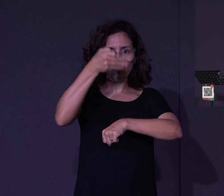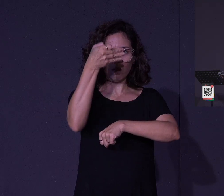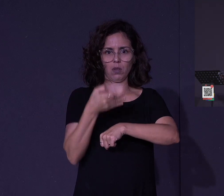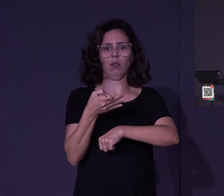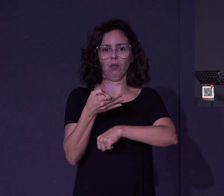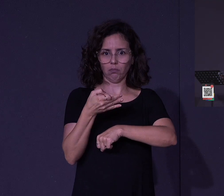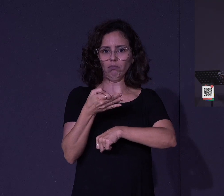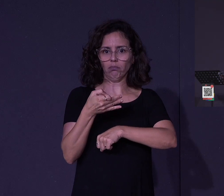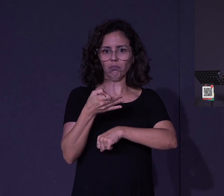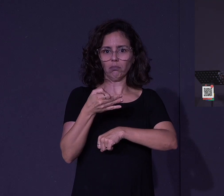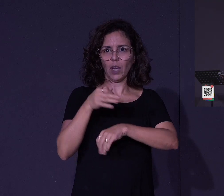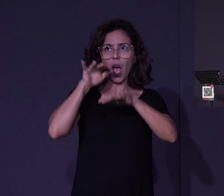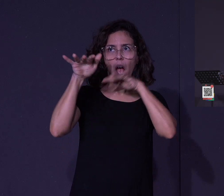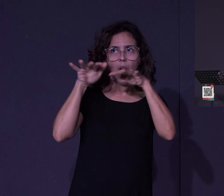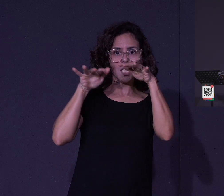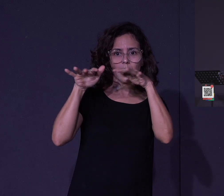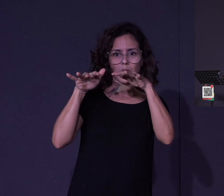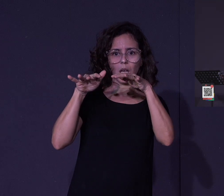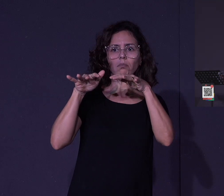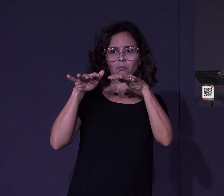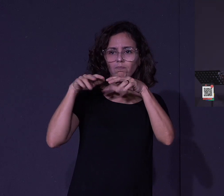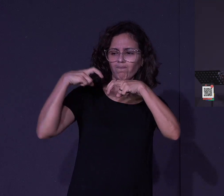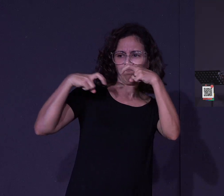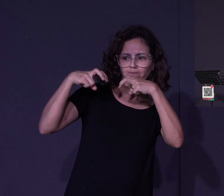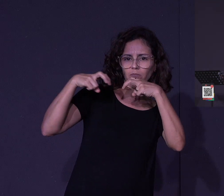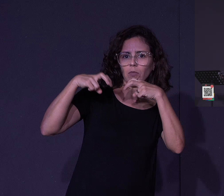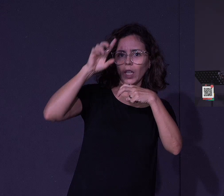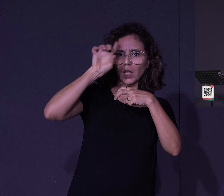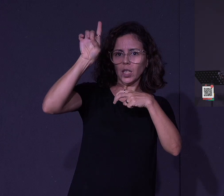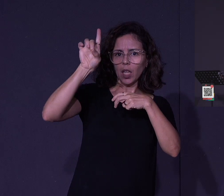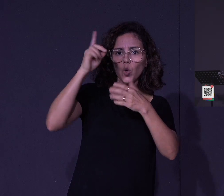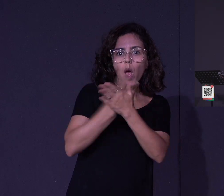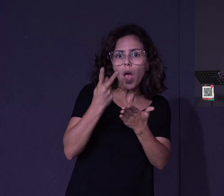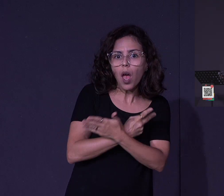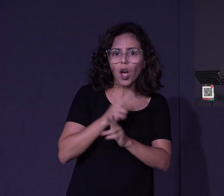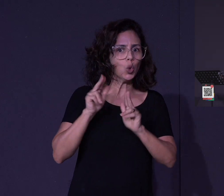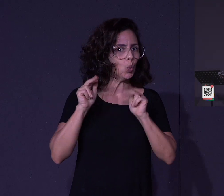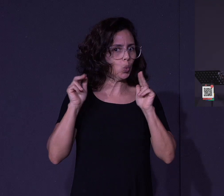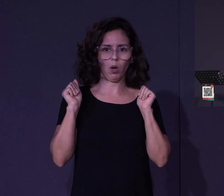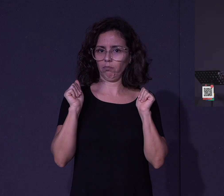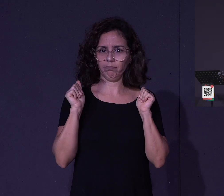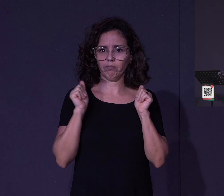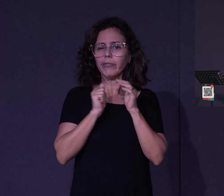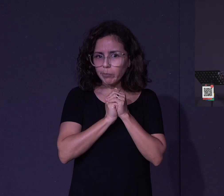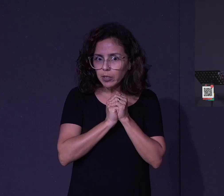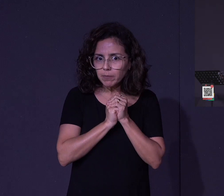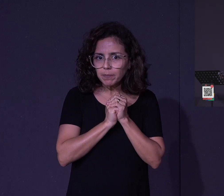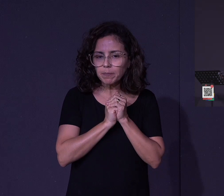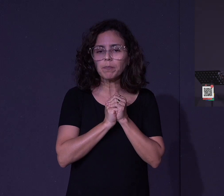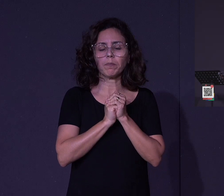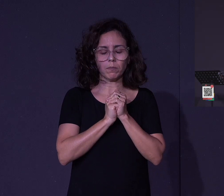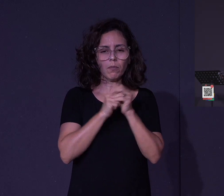do Senhor não há erros. Posso ouvir um amém? E perceba uma coisa: